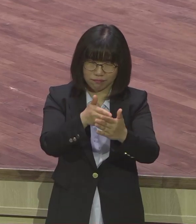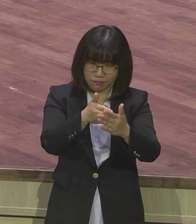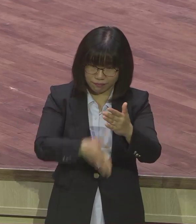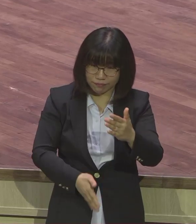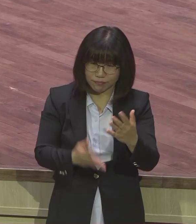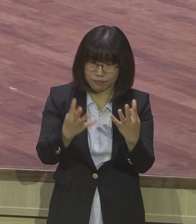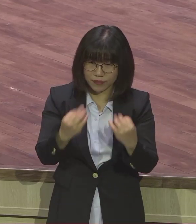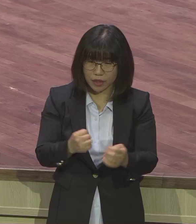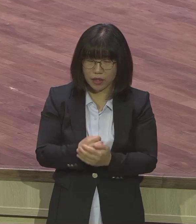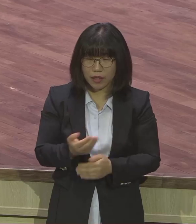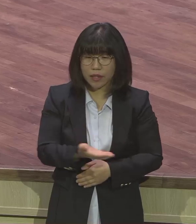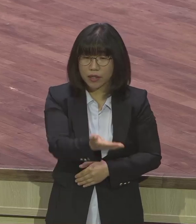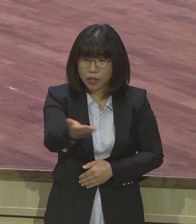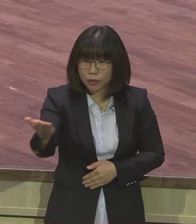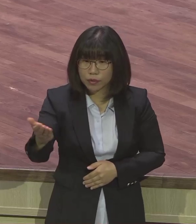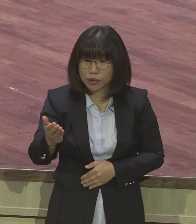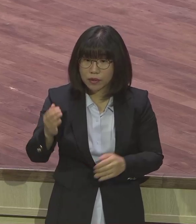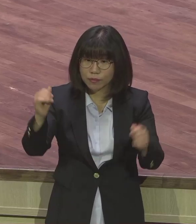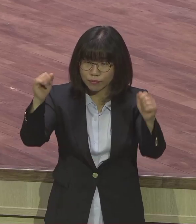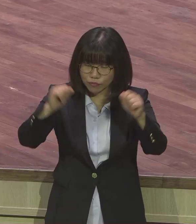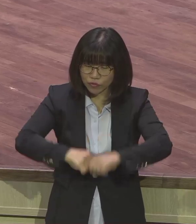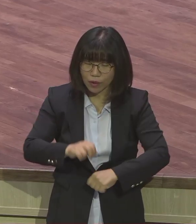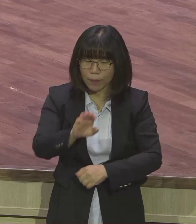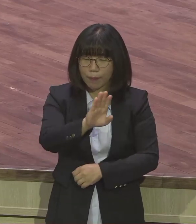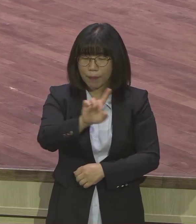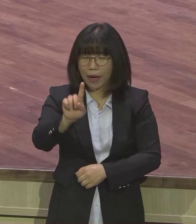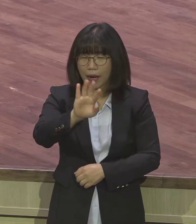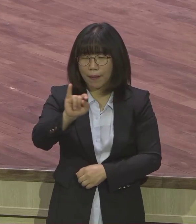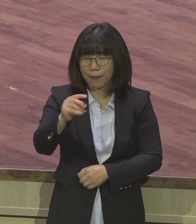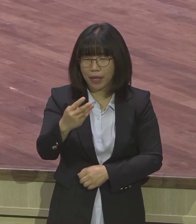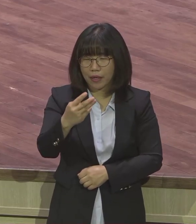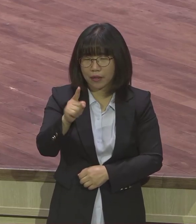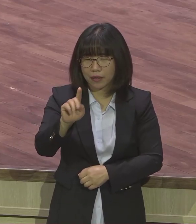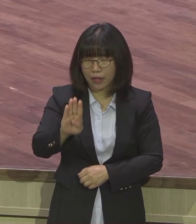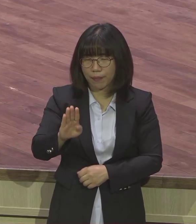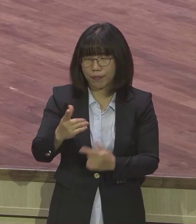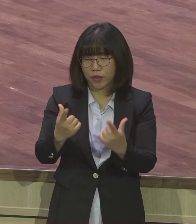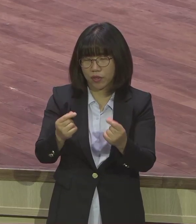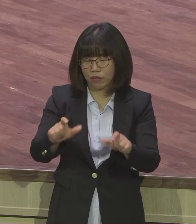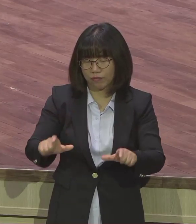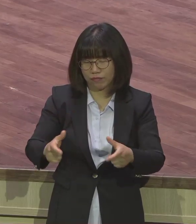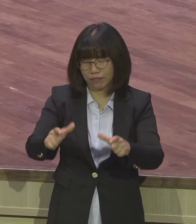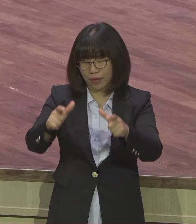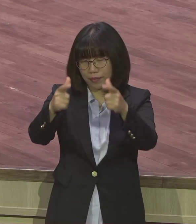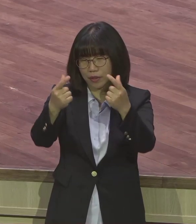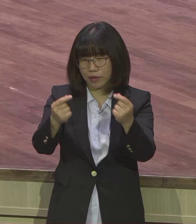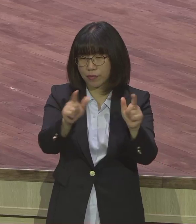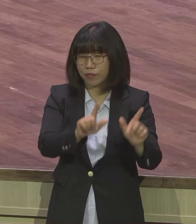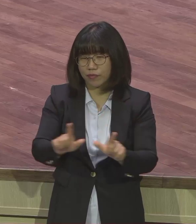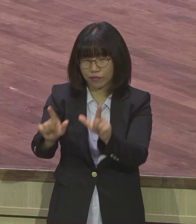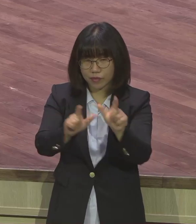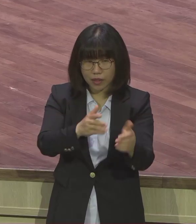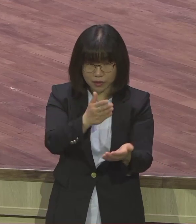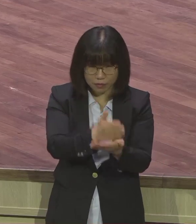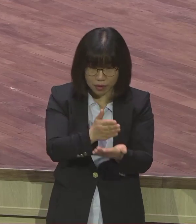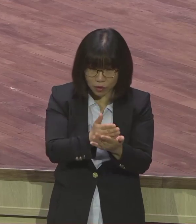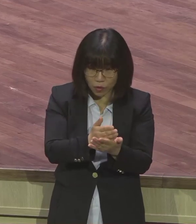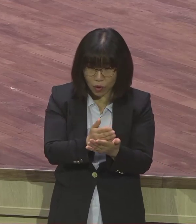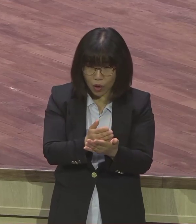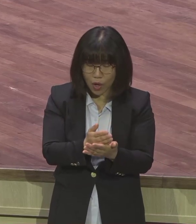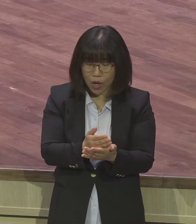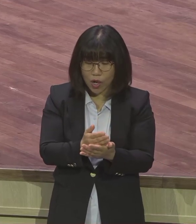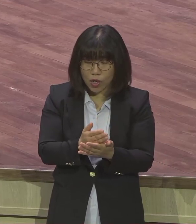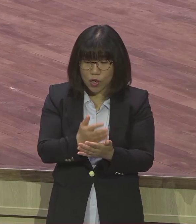우리는요, 무너질 바벨탑 존재가 아니에요. 아멘? 자, 우리는요, 축복 받으려고 노력한